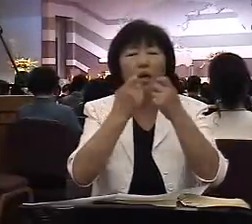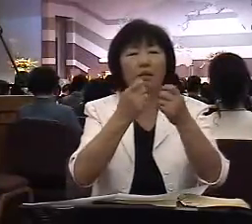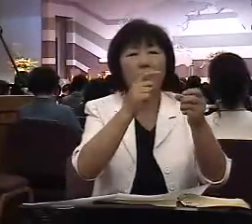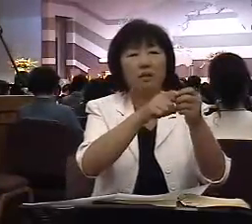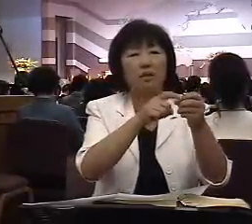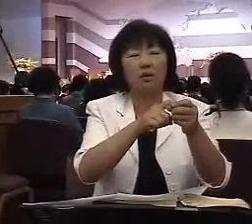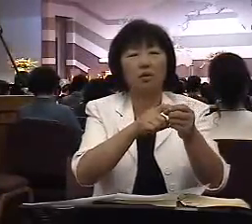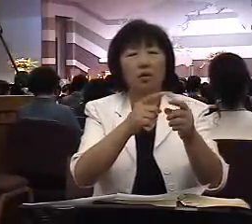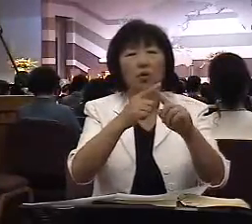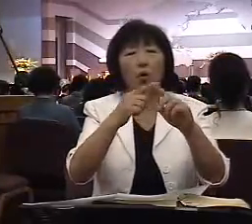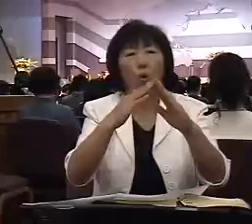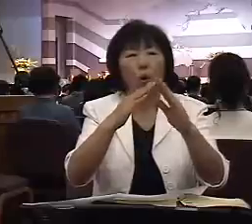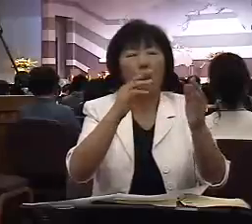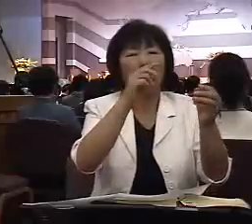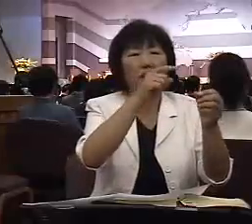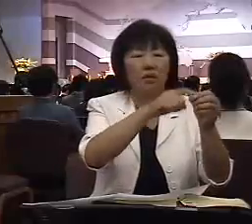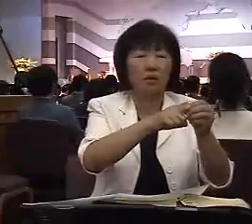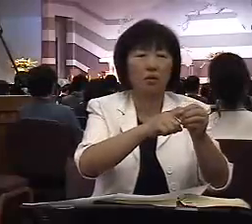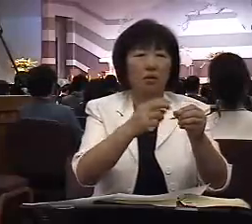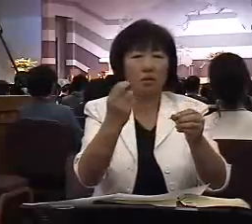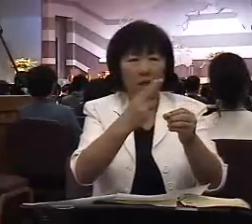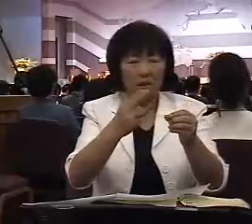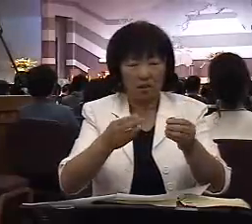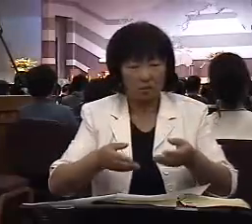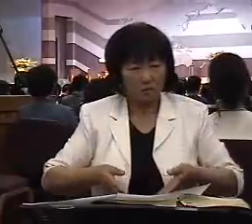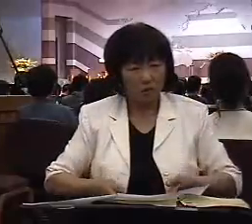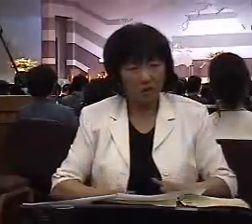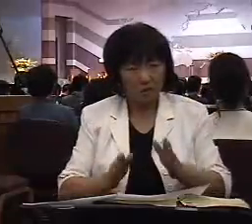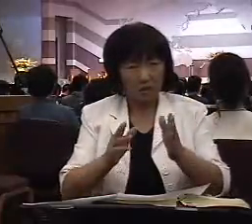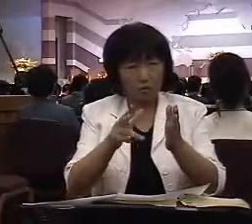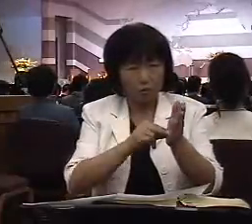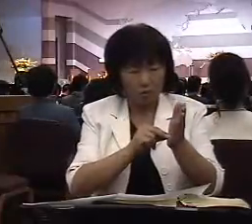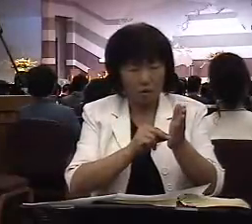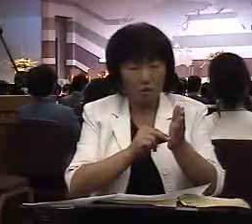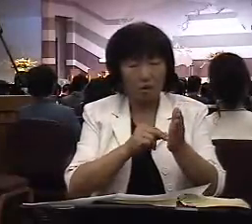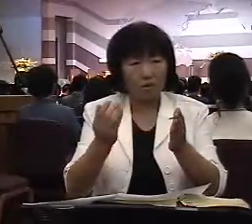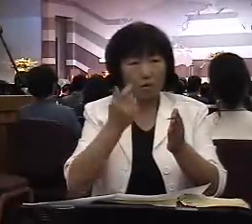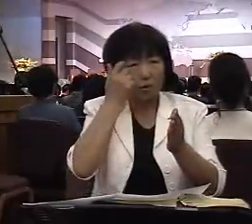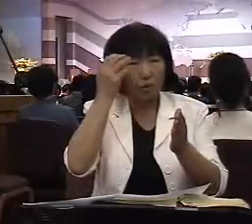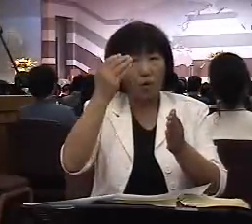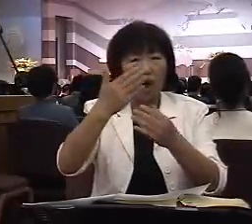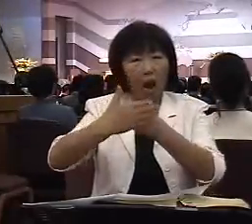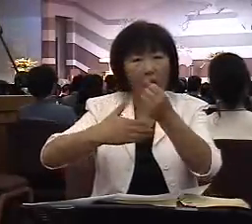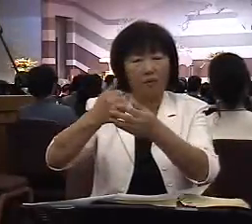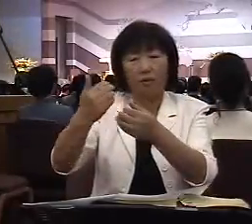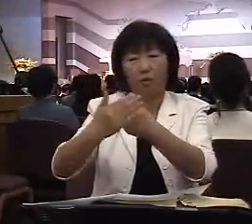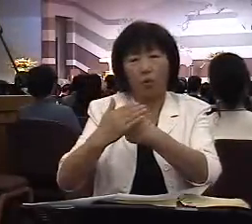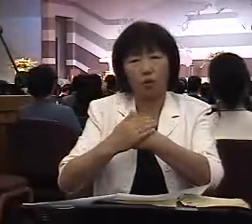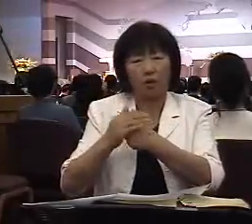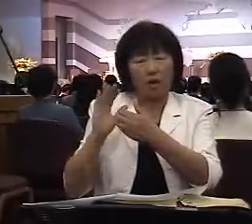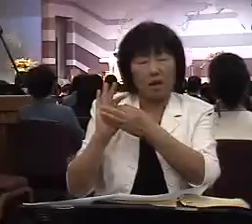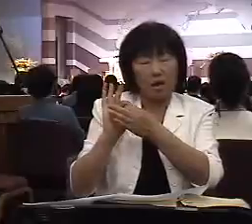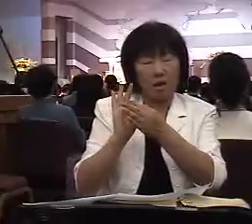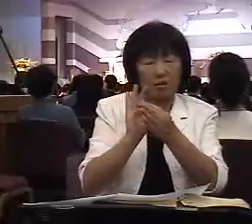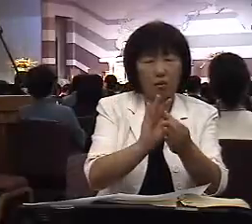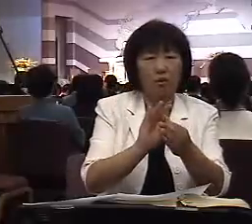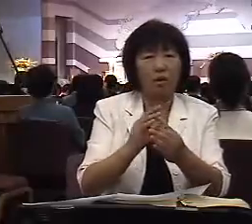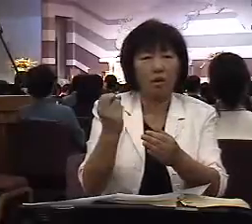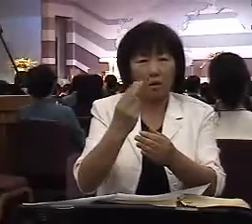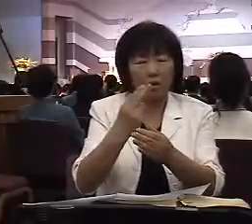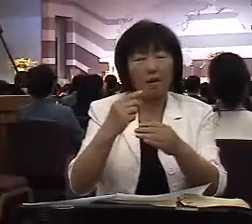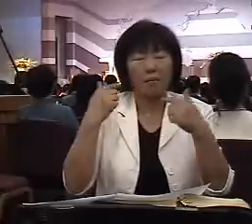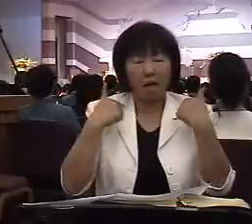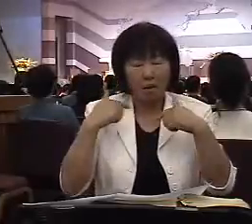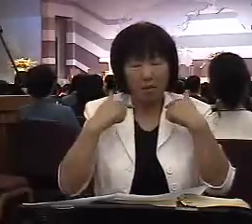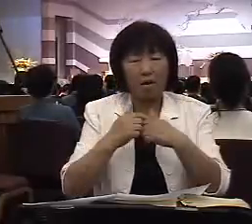여러분 그 교회적으로 재생산의 이슈 성령 하나님께서 도와주심으로 계속해서 날마다